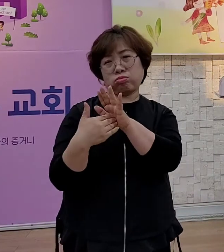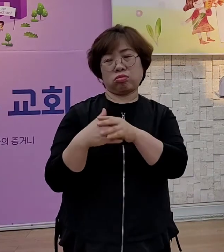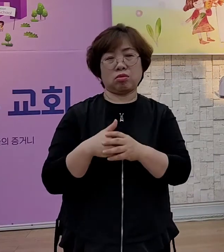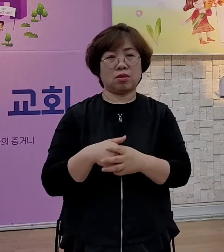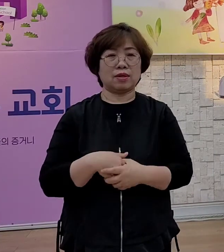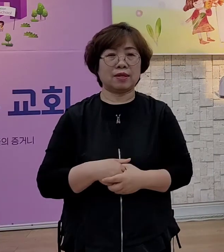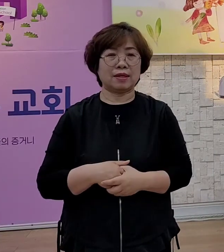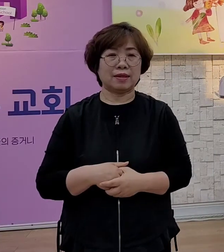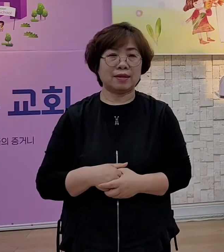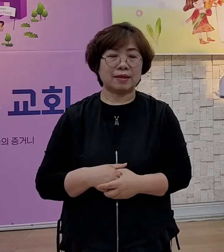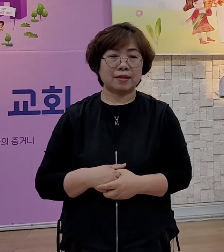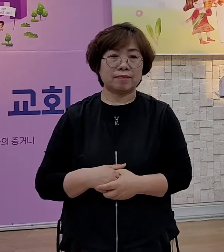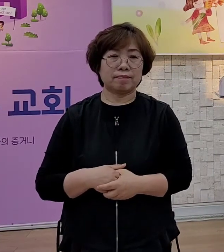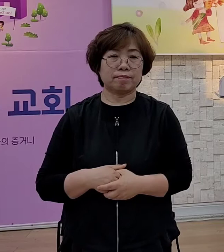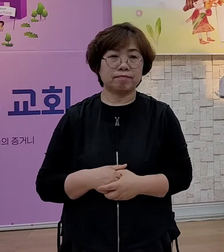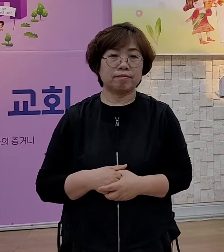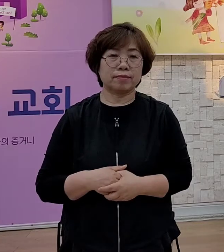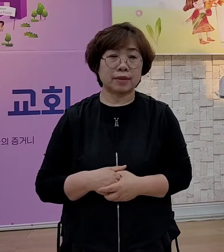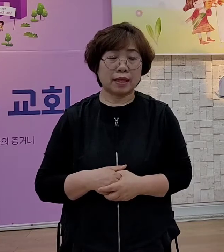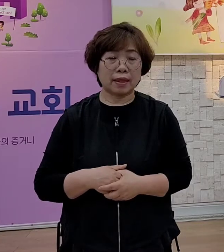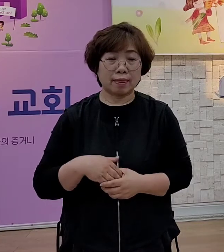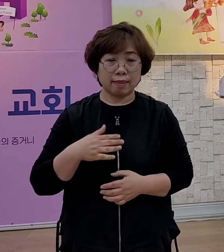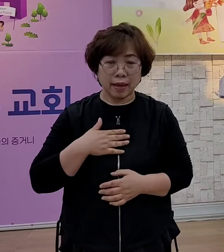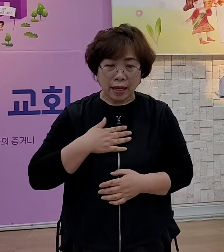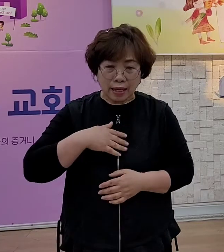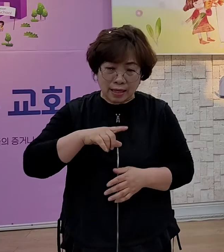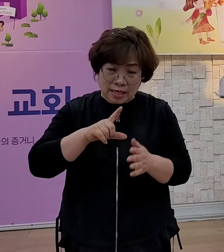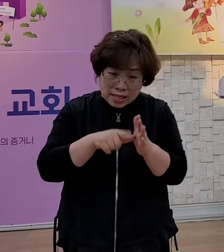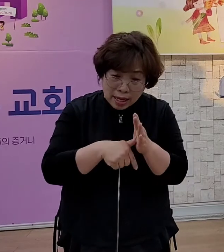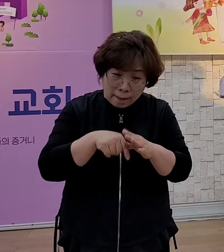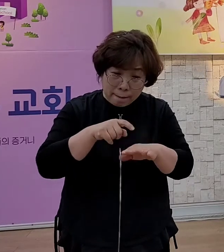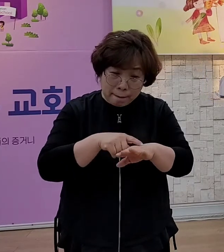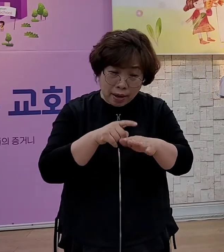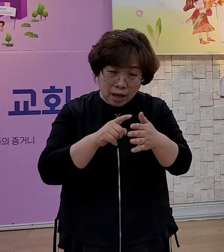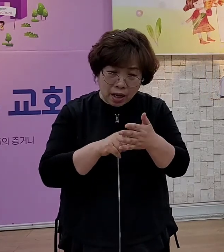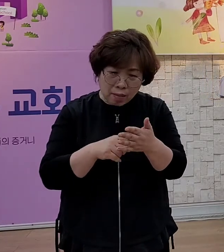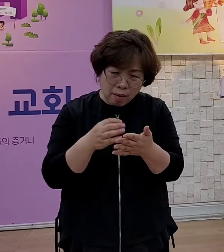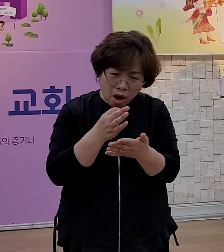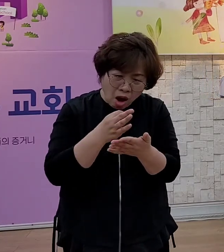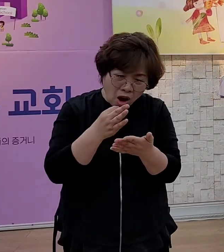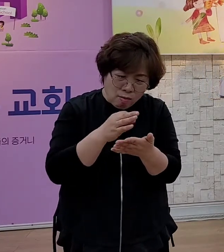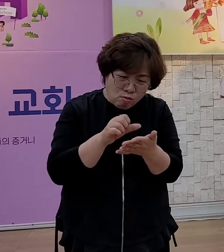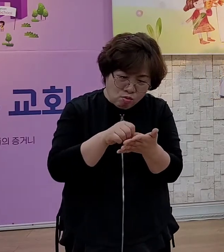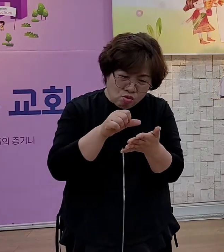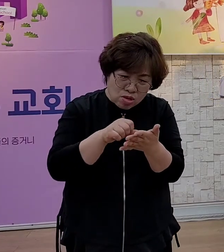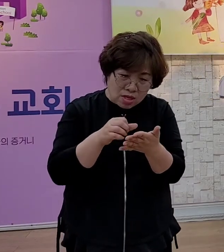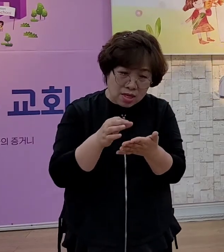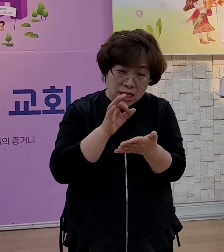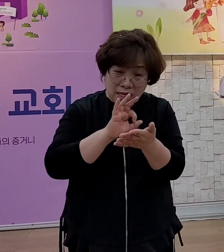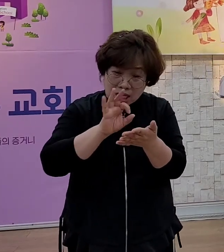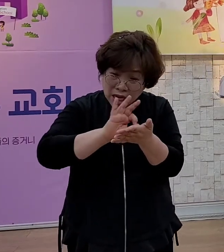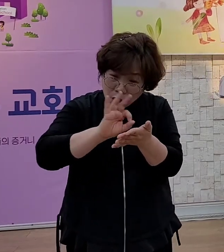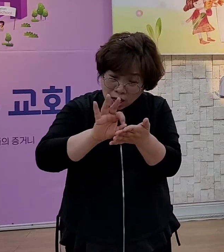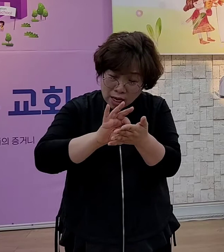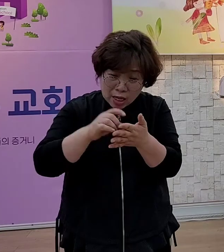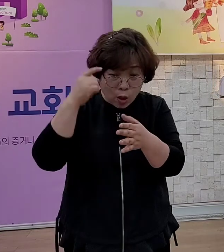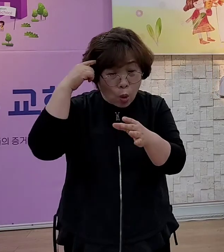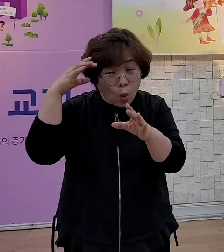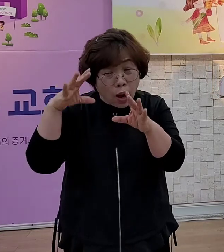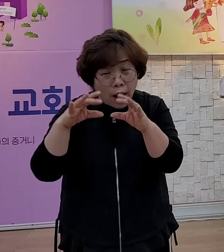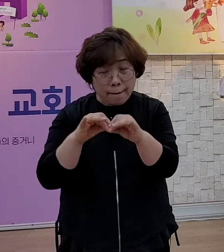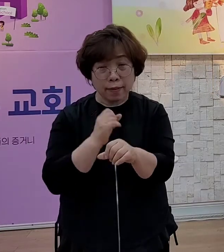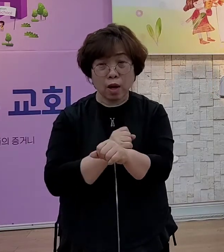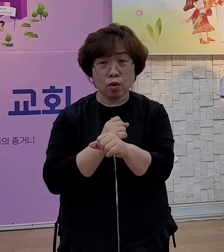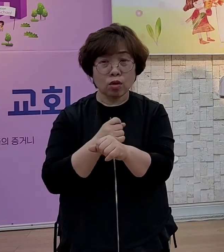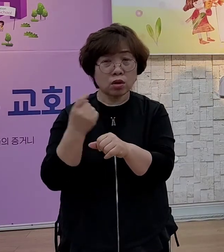없다는 거예요. 자기의 시간과 마음과 물질까지 쏟아가면서 그 사람과 공감해주고 만져주고